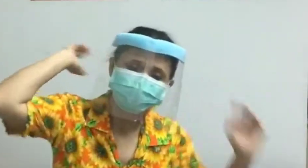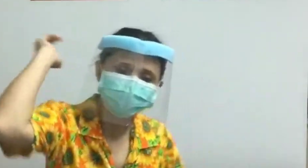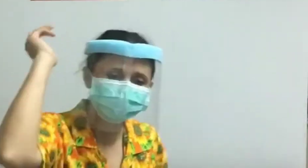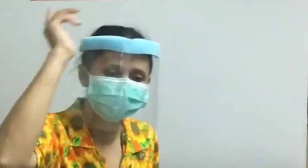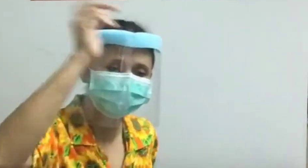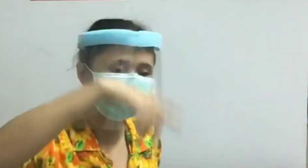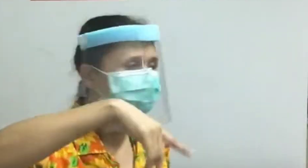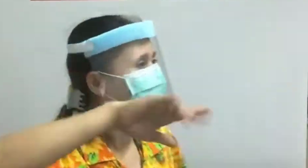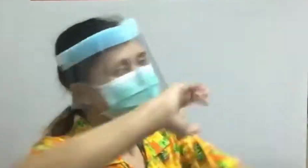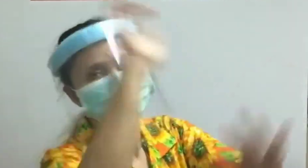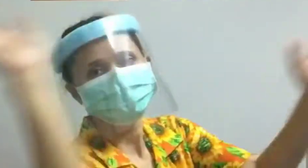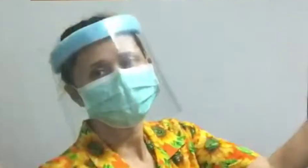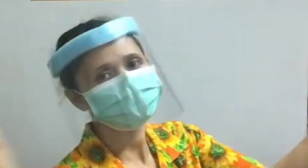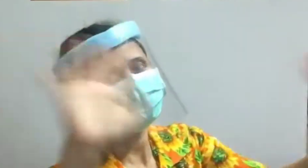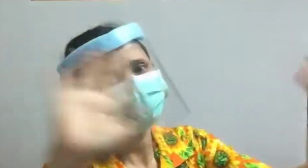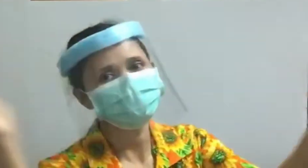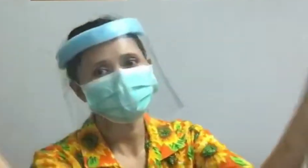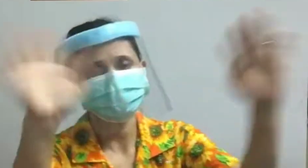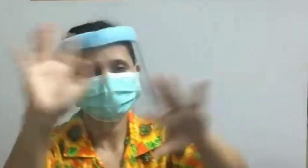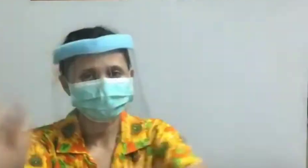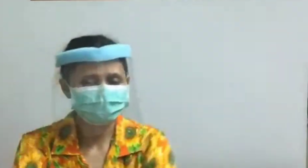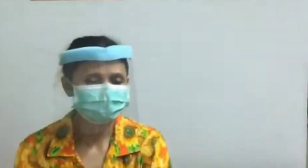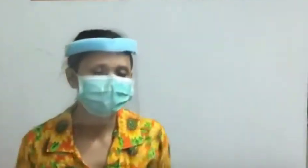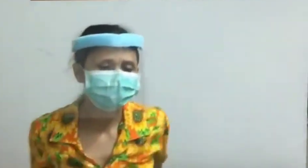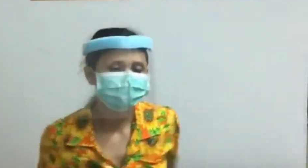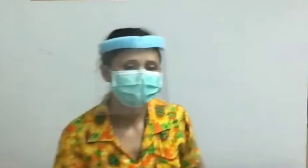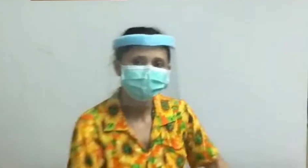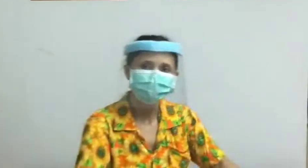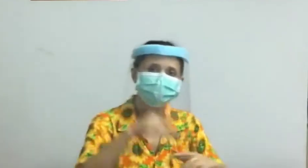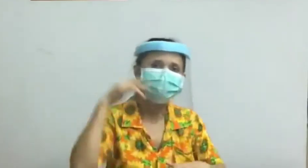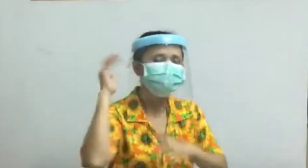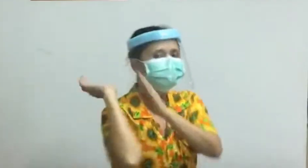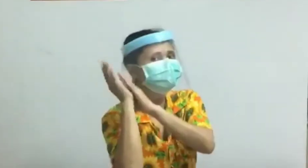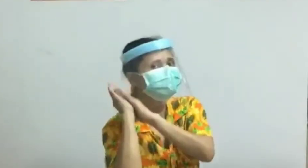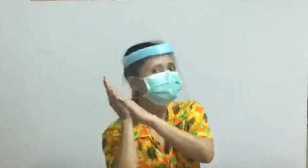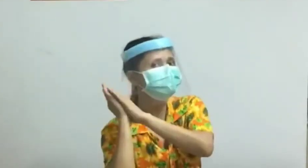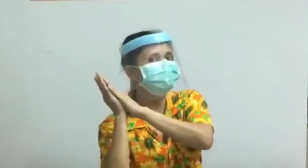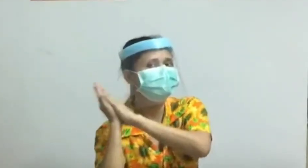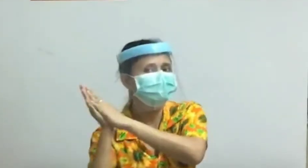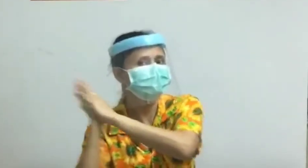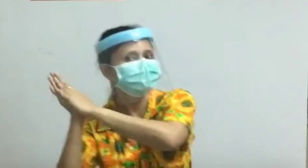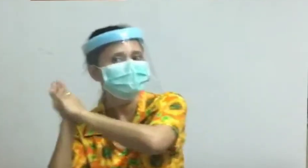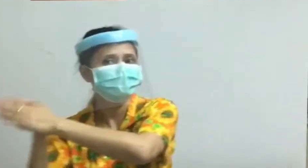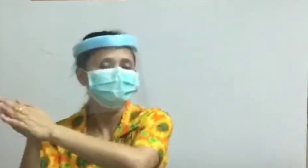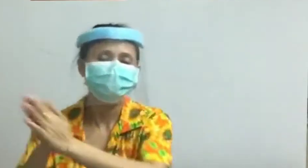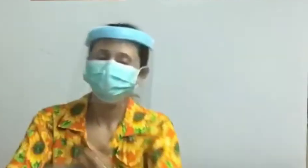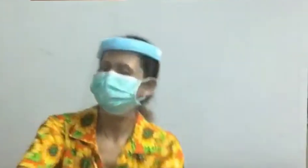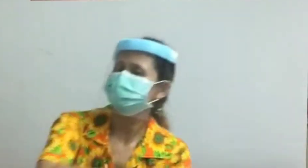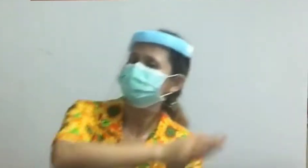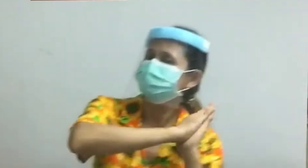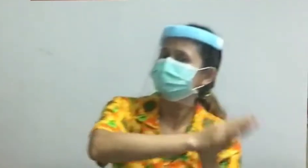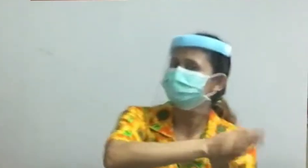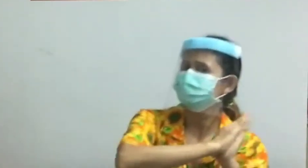เยอะฟังแล้วปวดขมามไม่อยากจะทำอะไรนอ